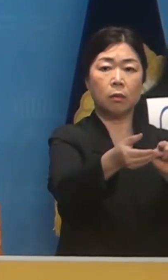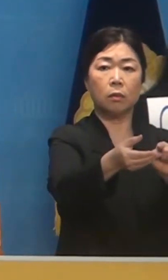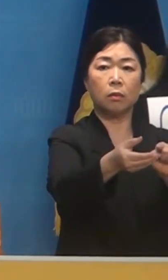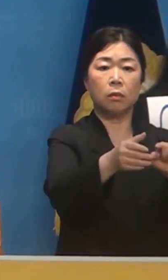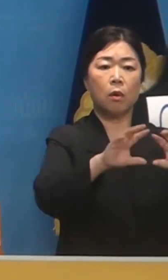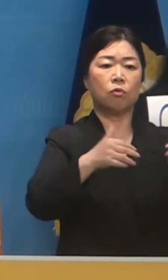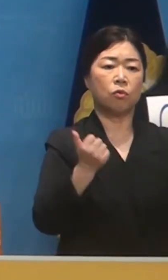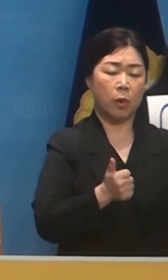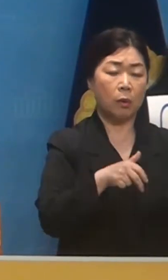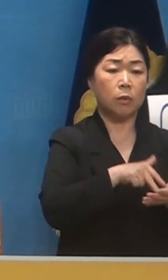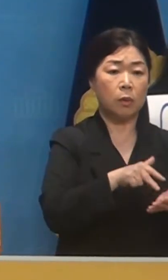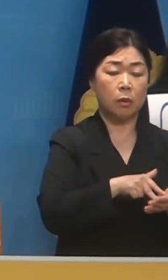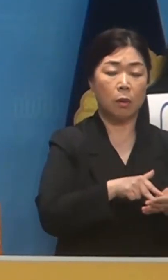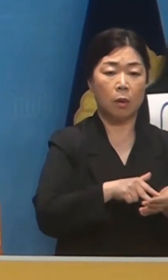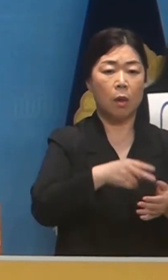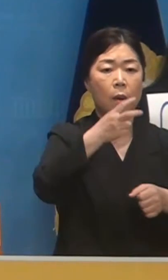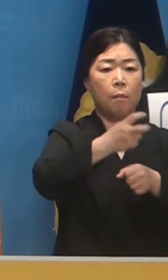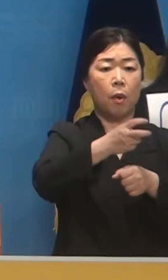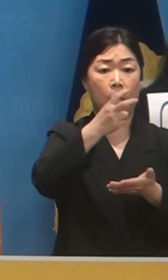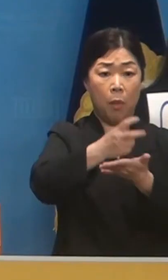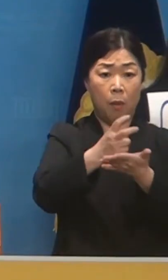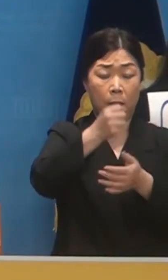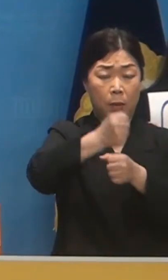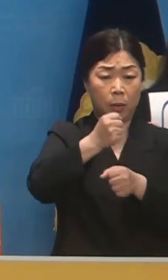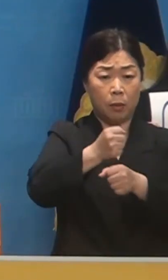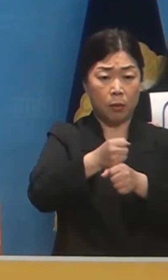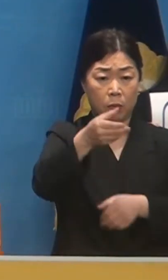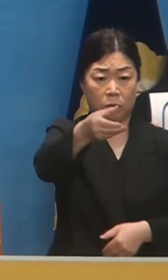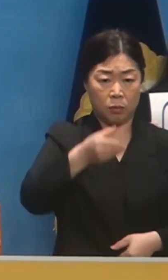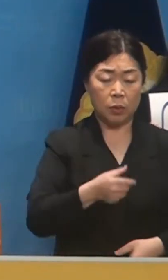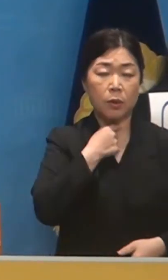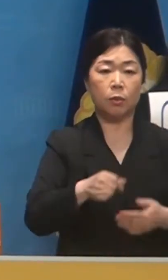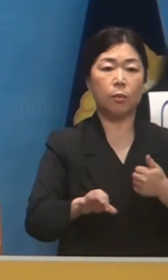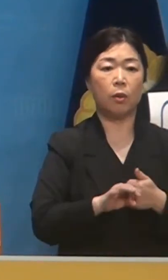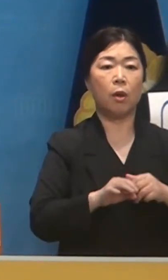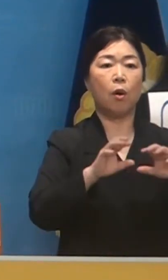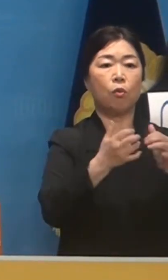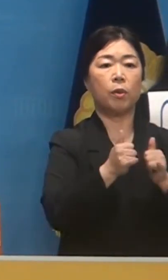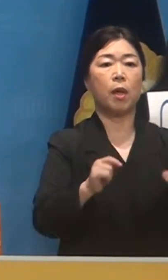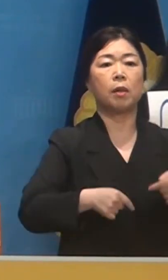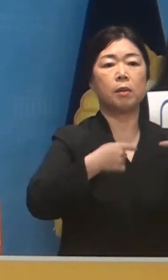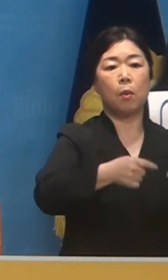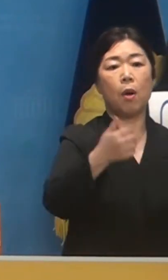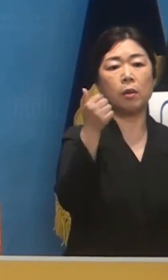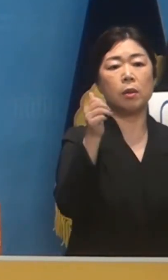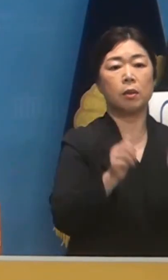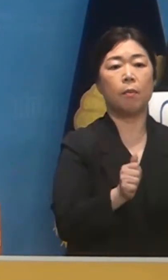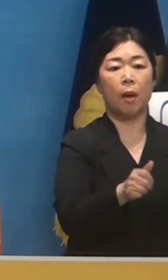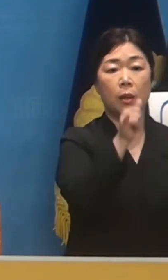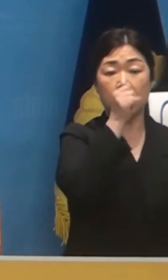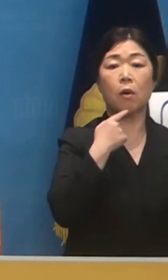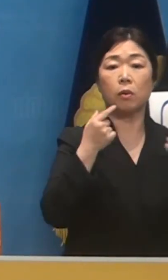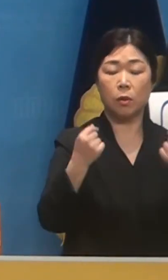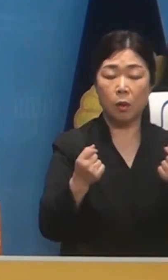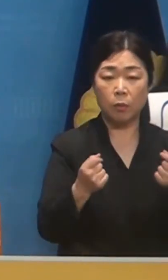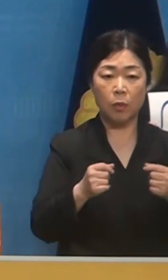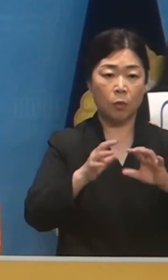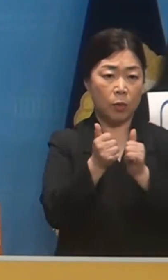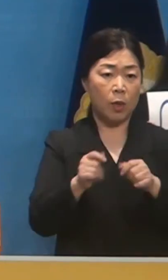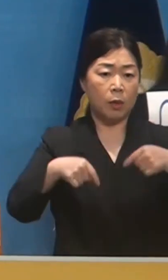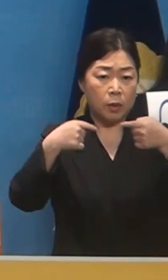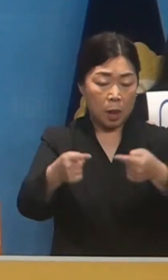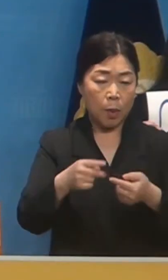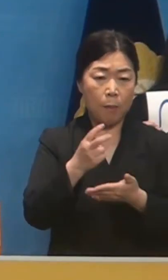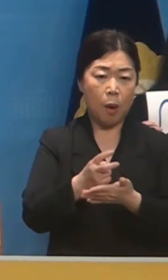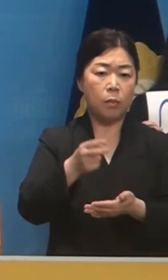입법을 발의하려면 이제 국민참여 재판이 있듯이 국민참여 입법 제도가 있어야